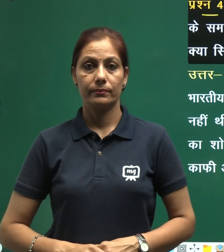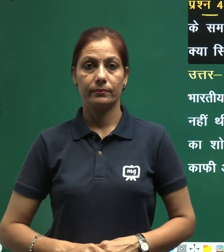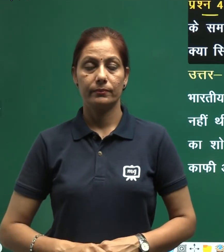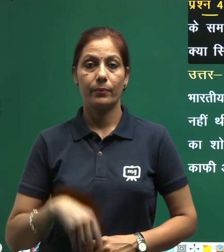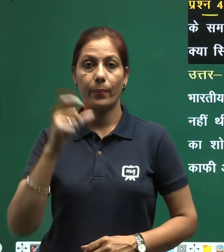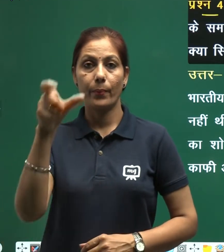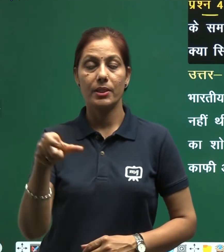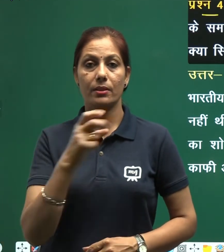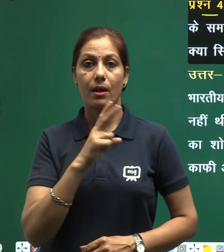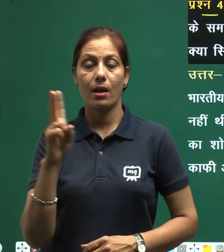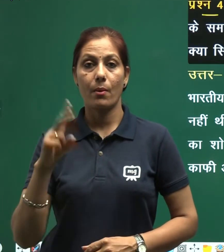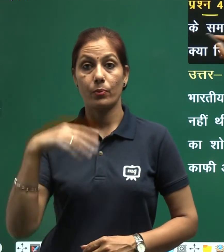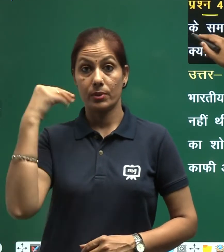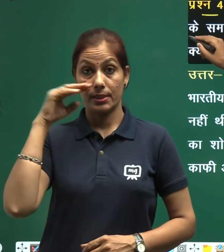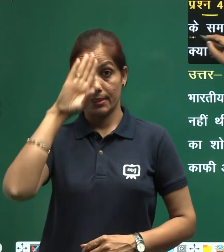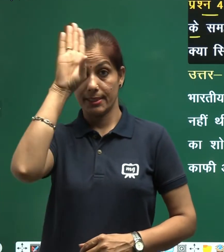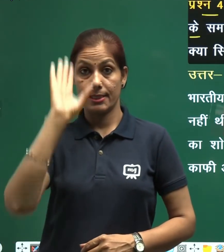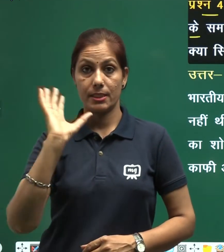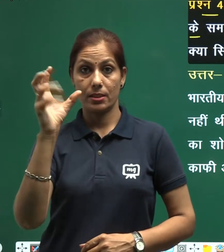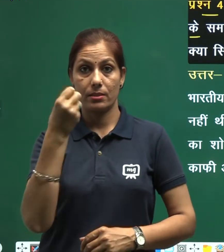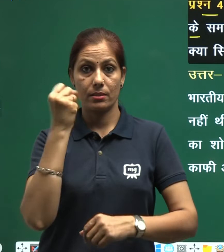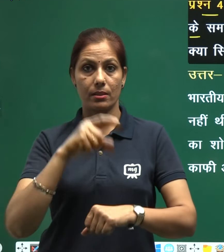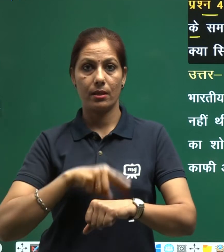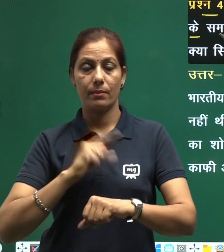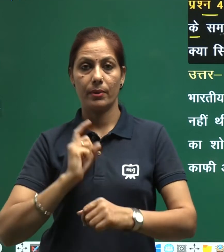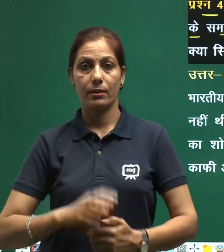लॉर्ड कर्जन के शासनकाल में